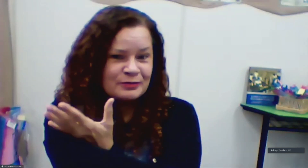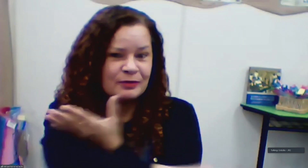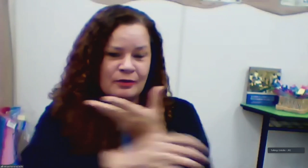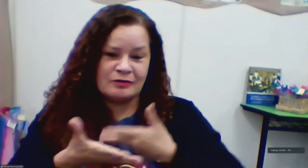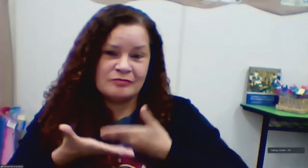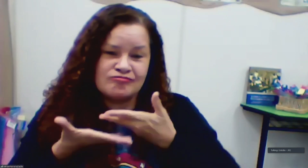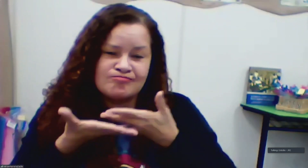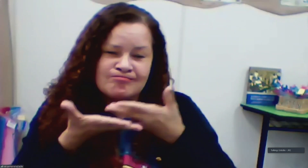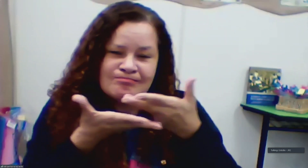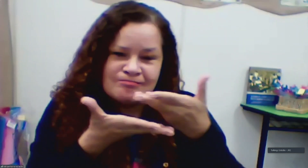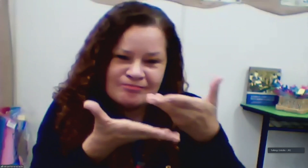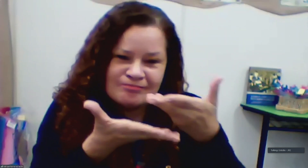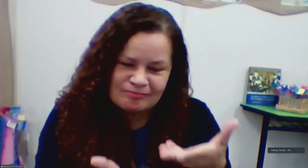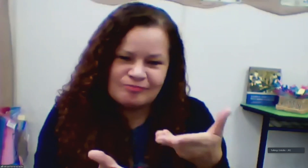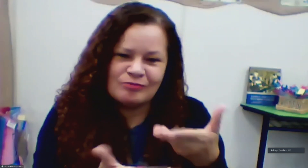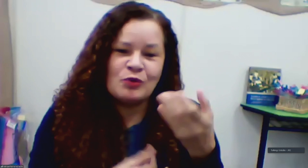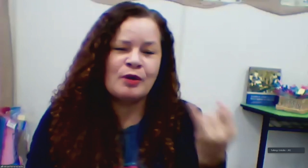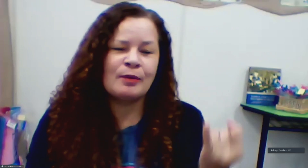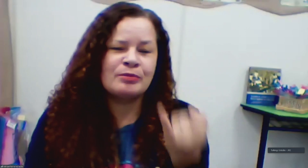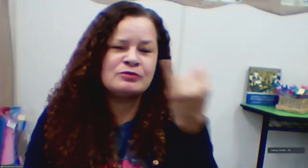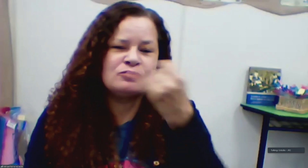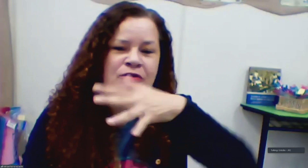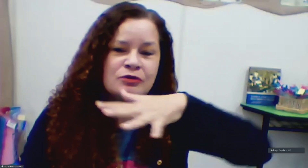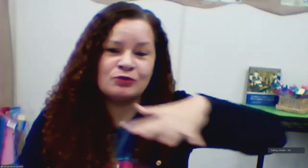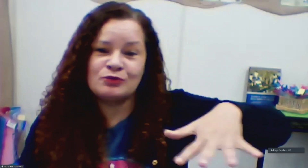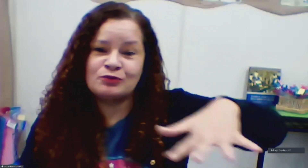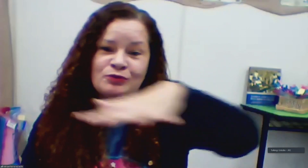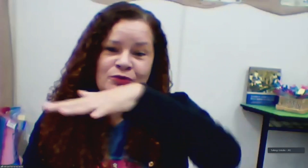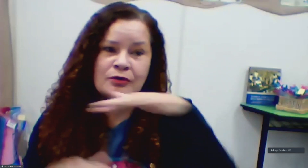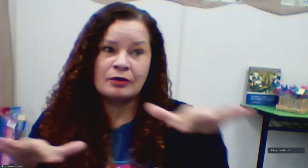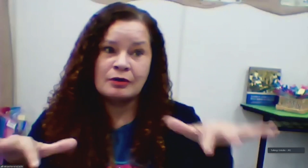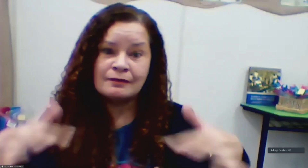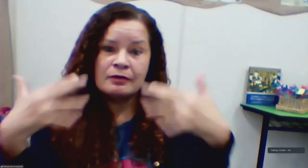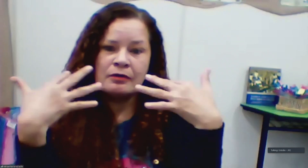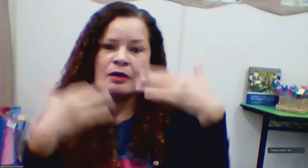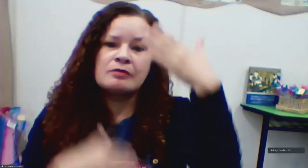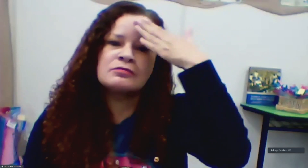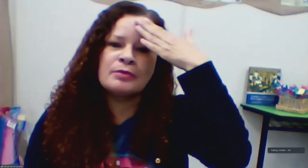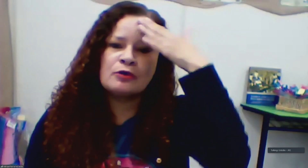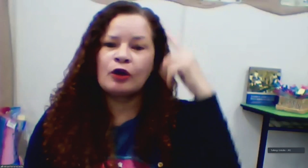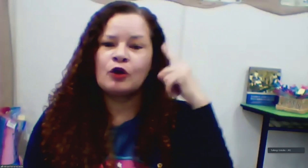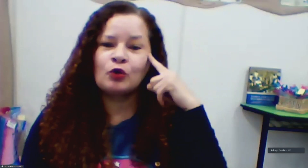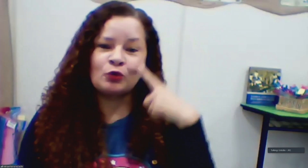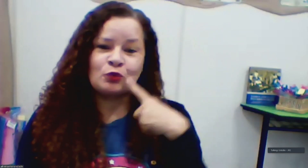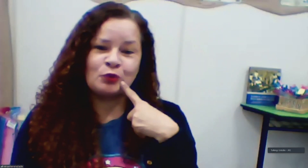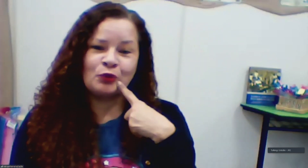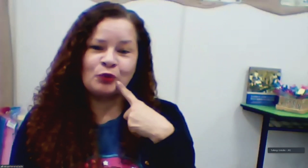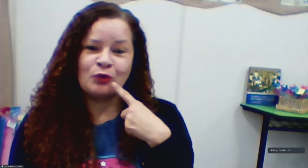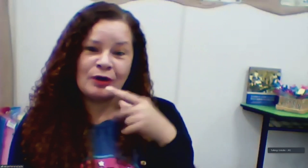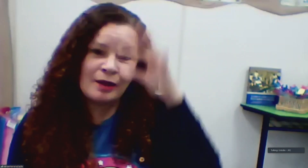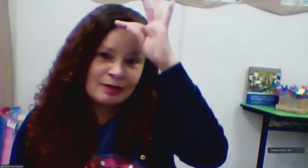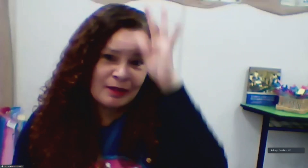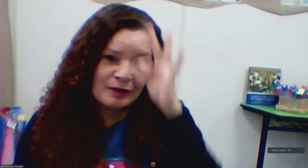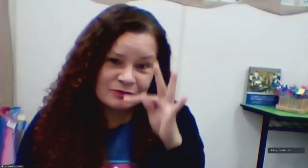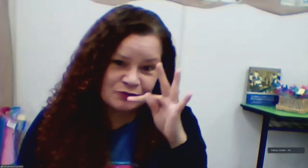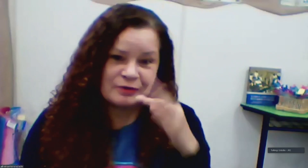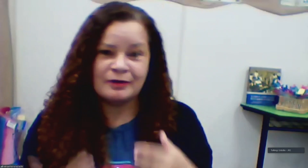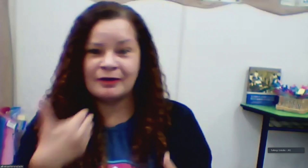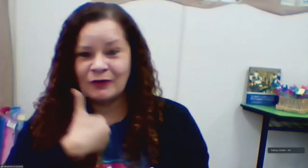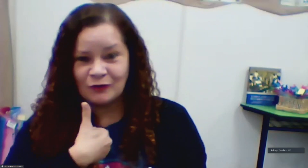muito importante. As pessoas estão me vendo, os surdos, também eu. Vamos mostrar, sabe, estar